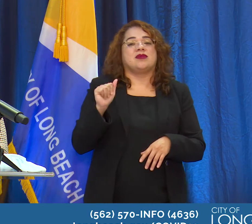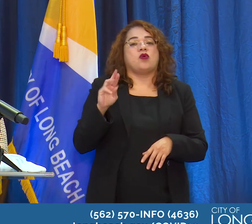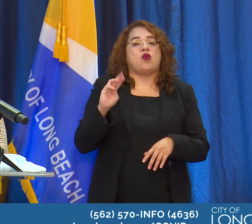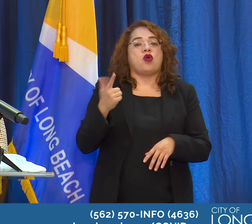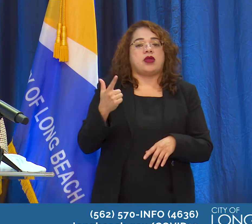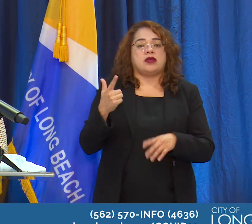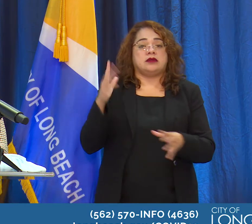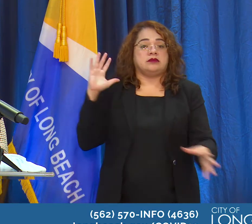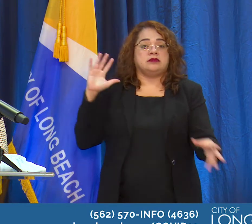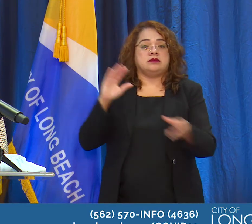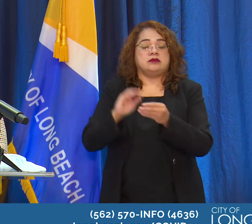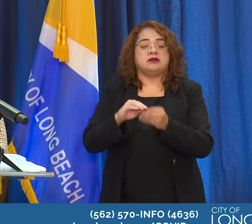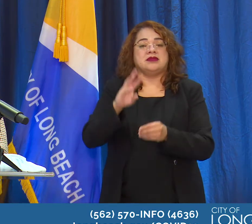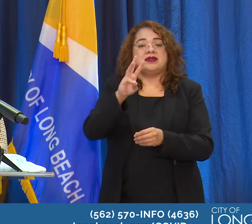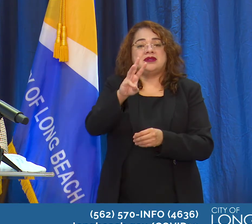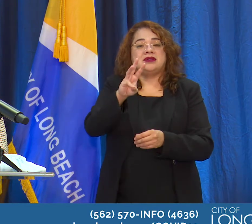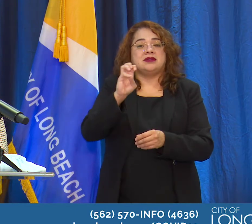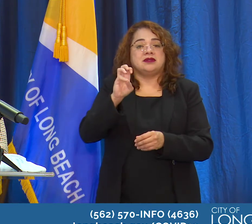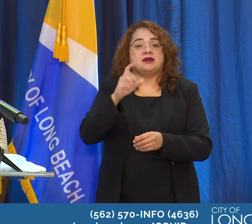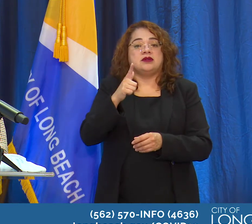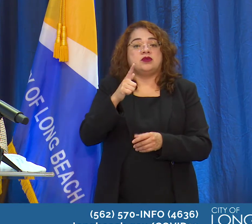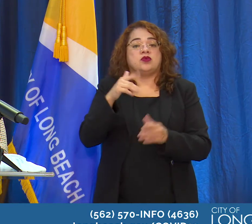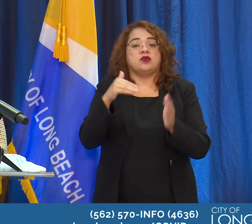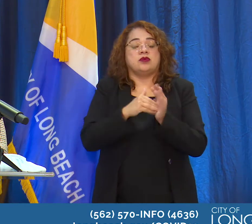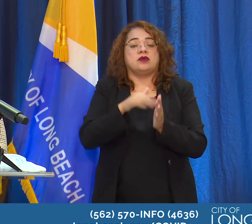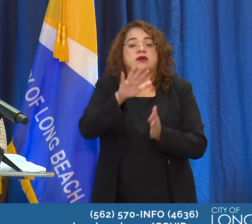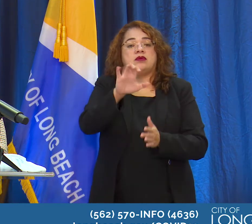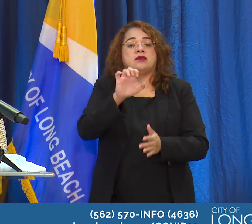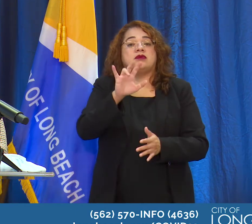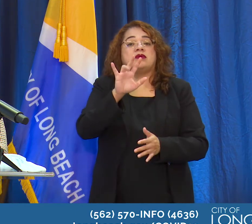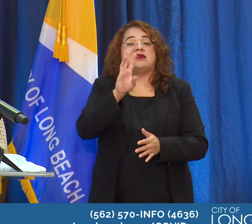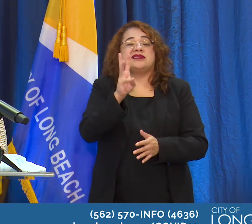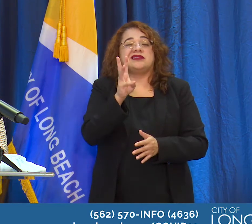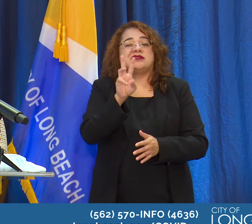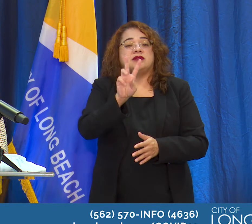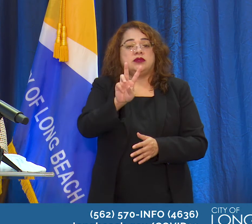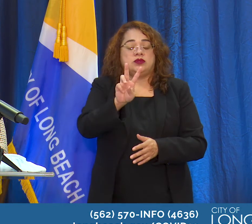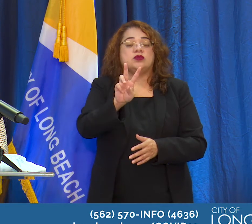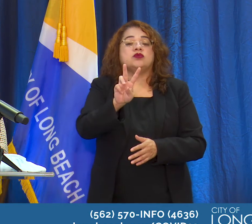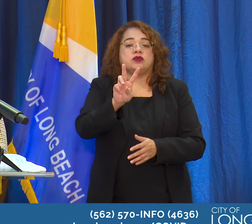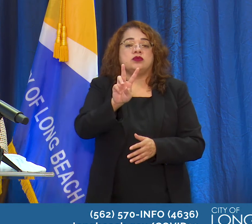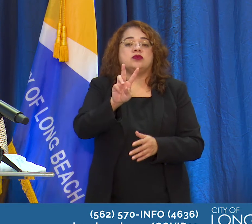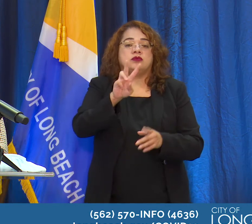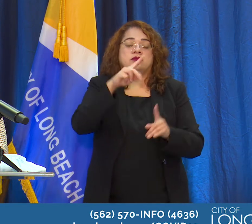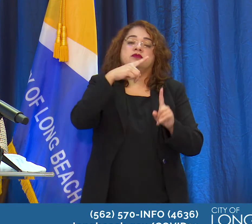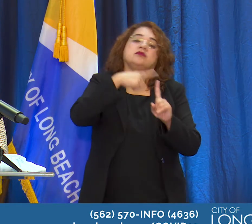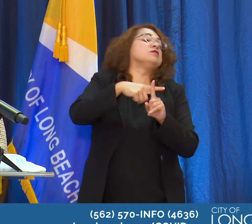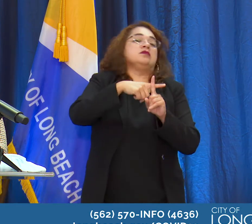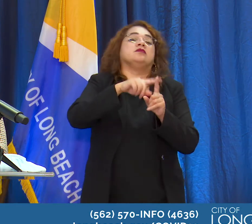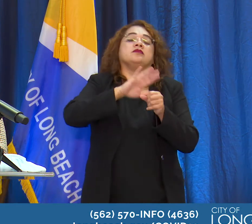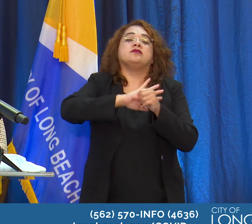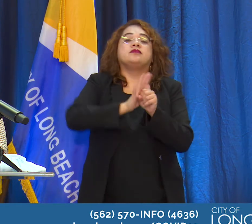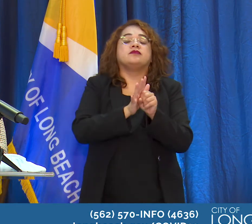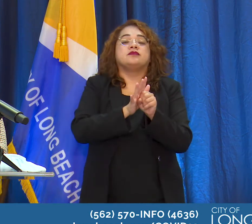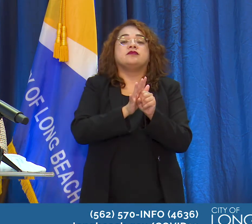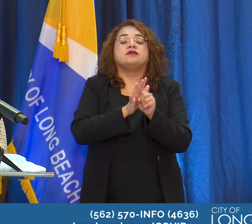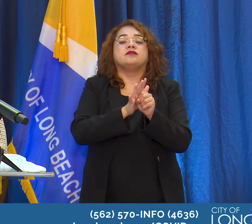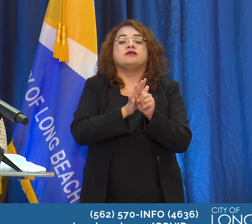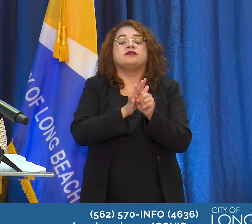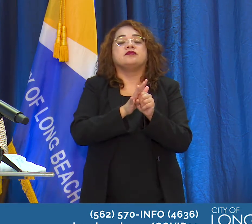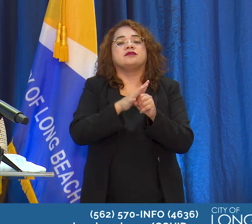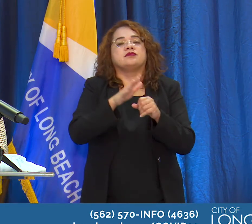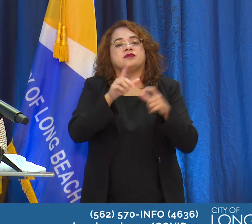reportado un total de 621,562 casos de COVID-19 en el estado